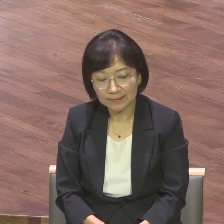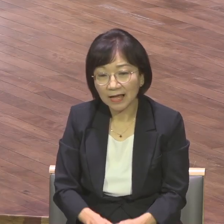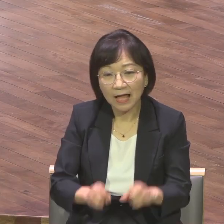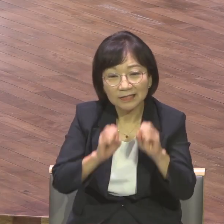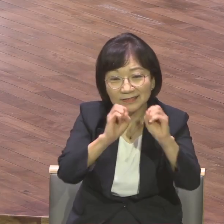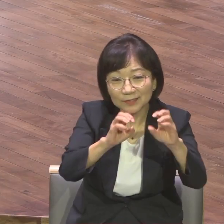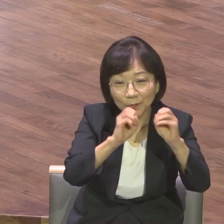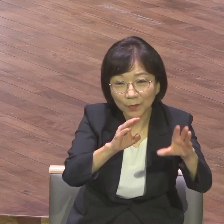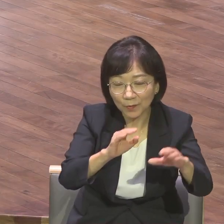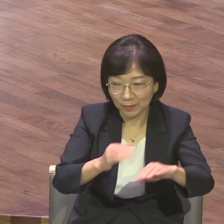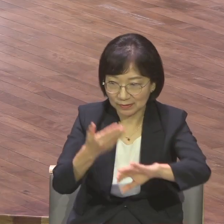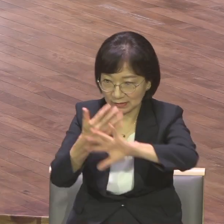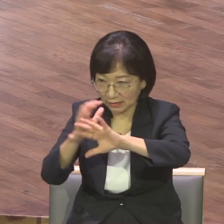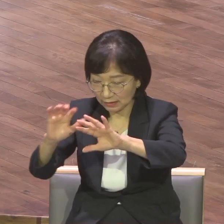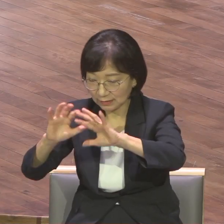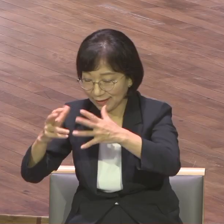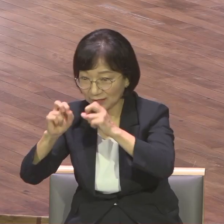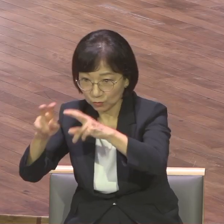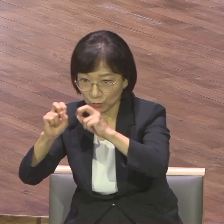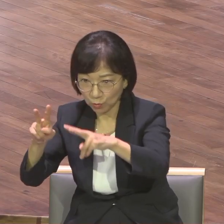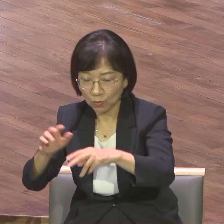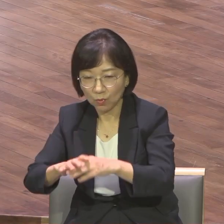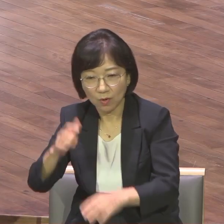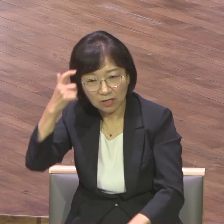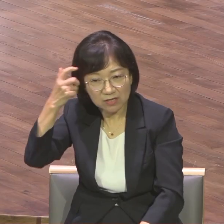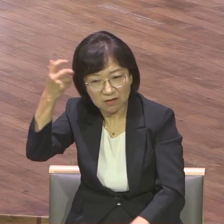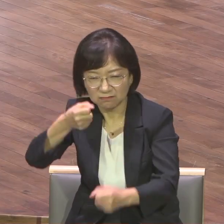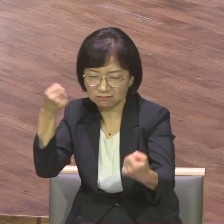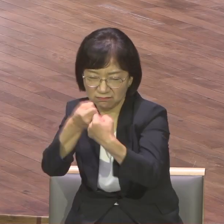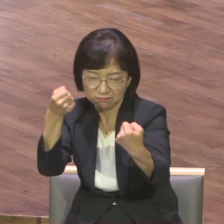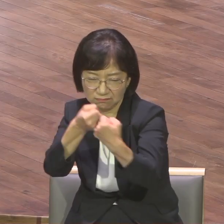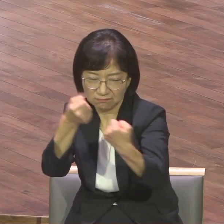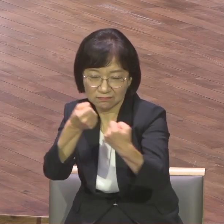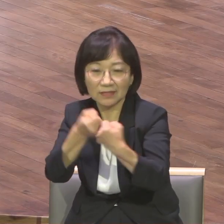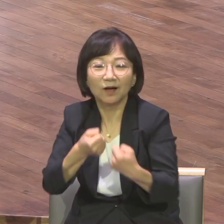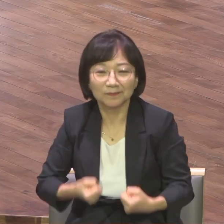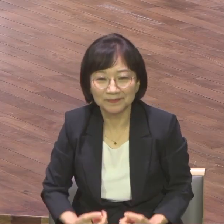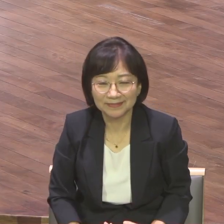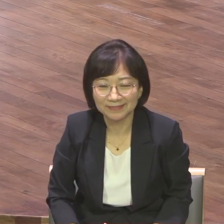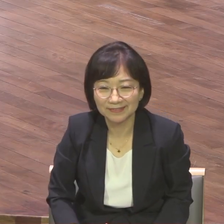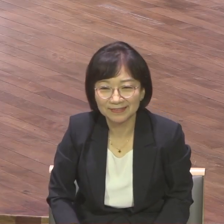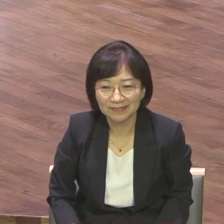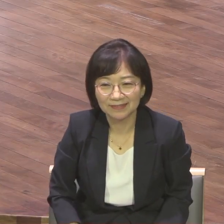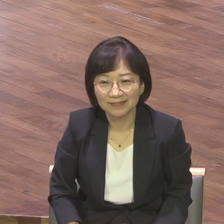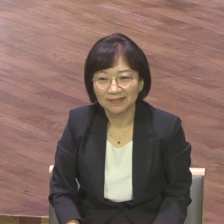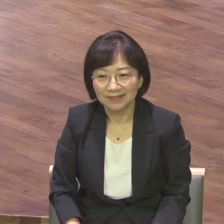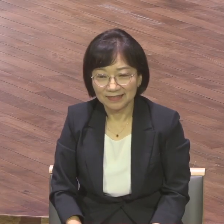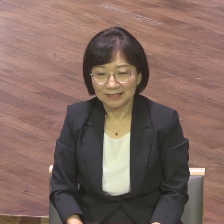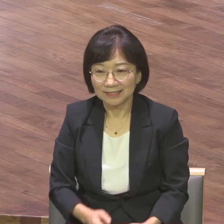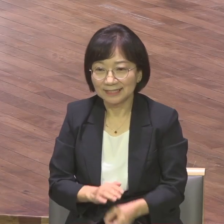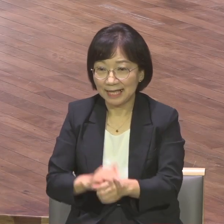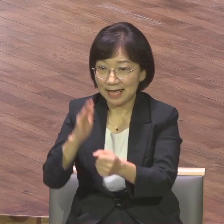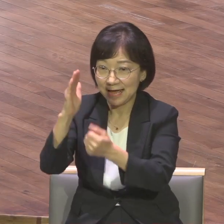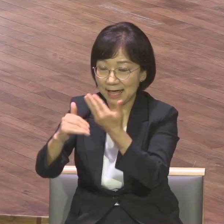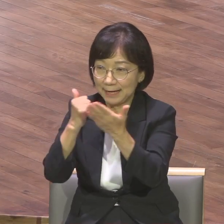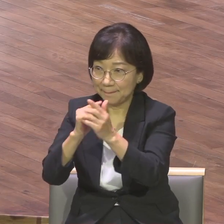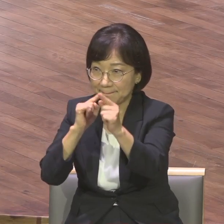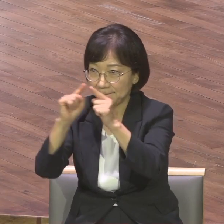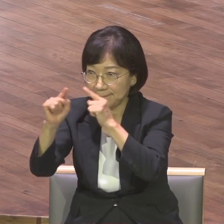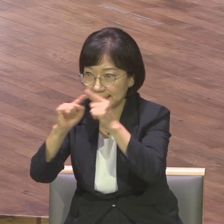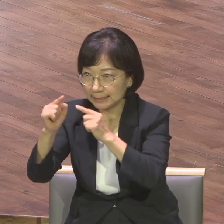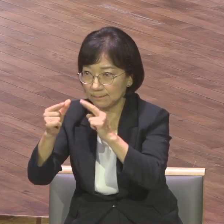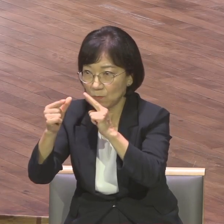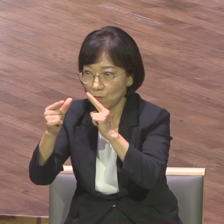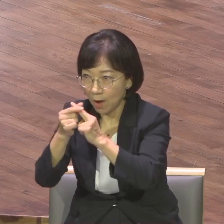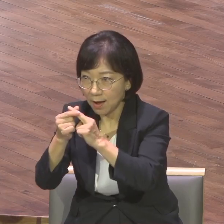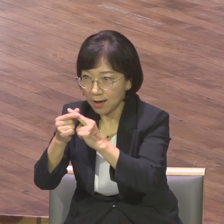최고의 영적 싸움이에요. 전도와 선교는 영적 싸움이에요. 그렇기 때문에 말씀과 기도로 모여